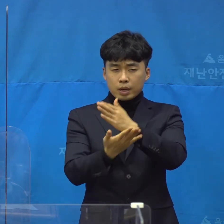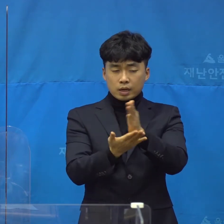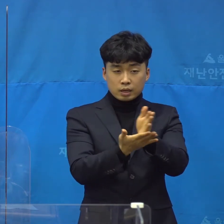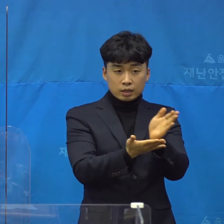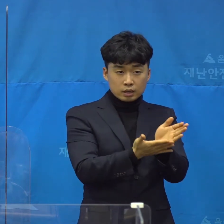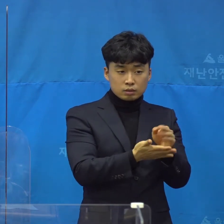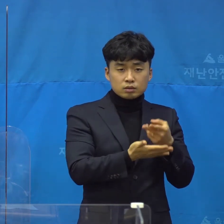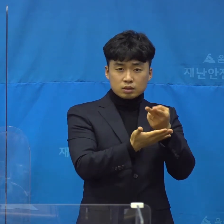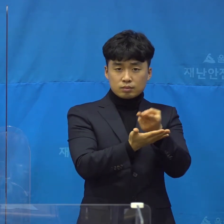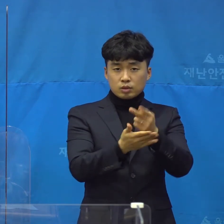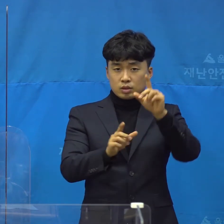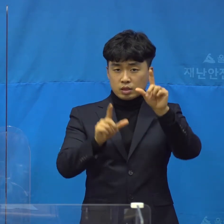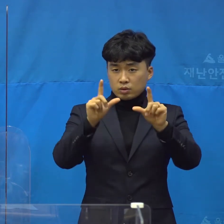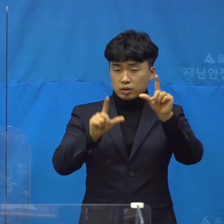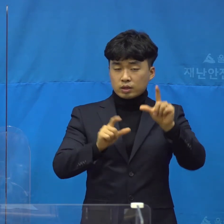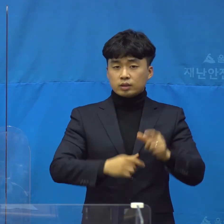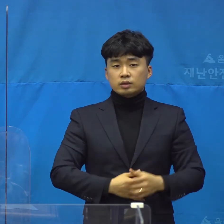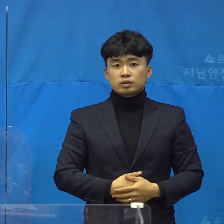입원 현황입니다.